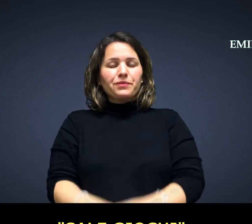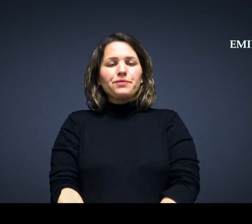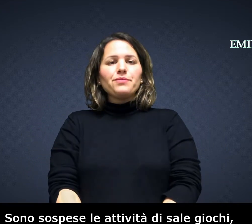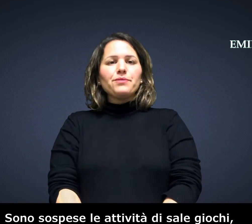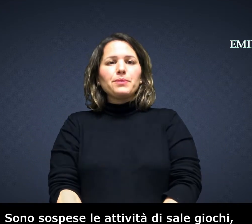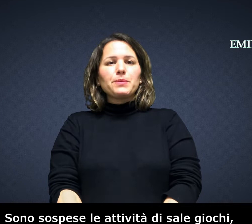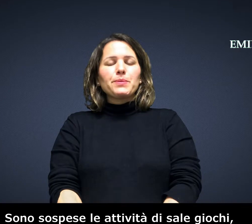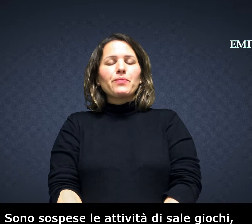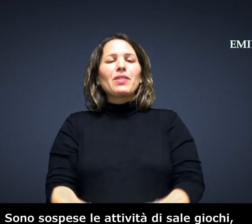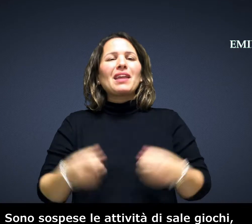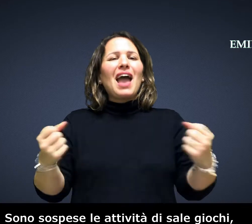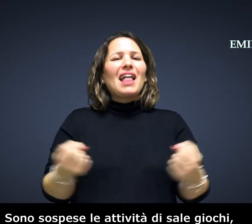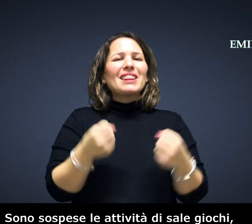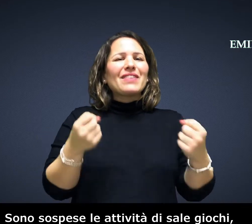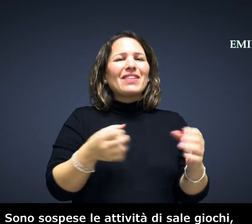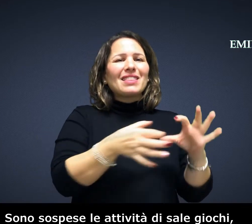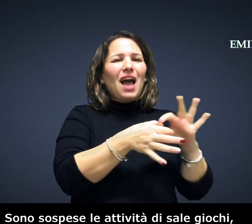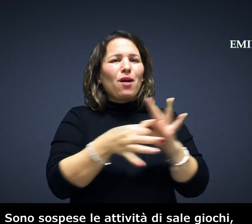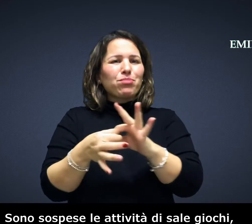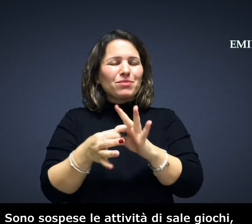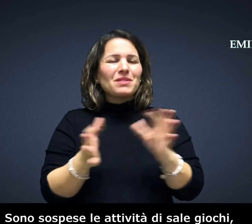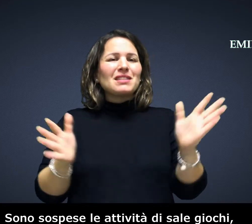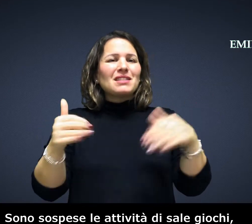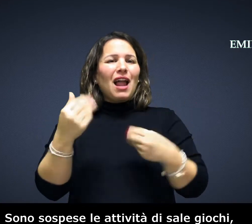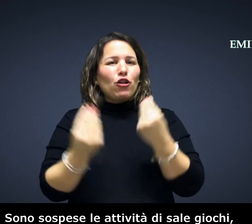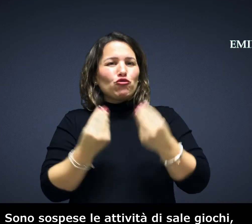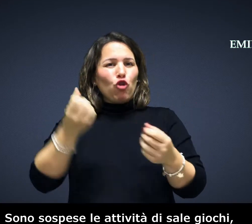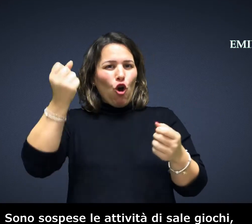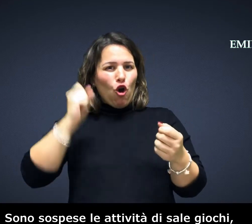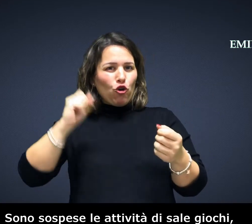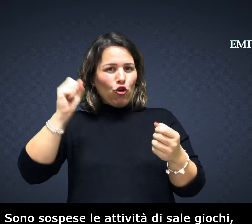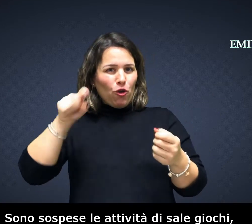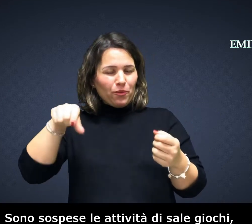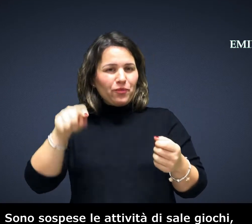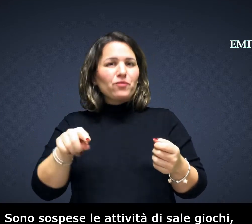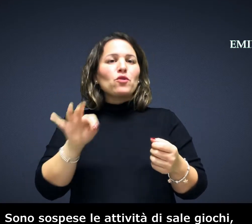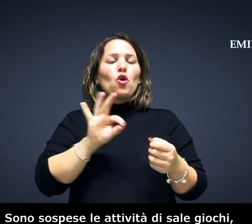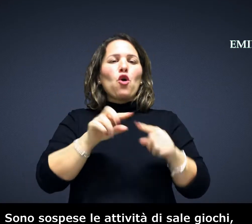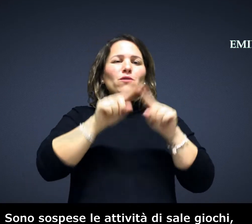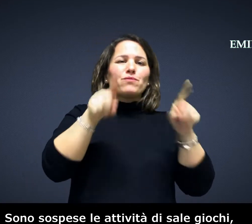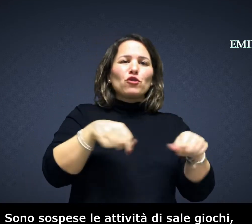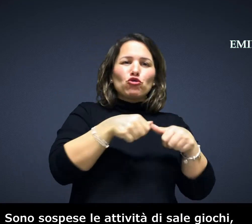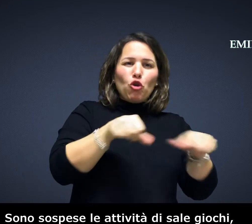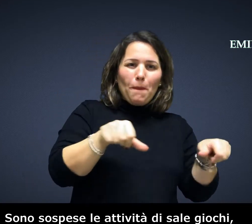Sale giochi. Sono sospese le attività di sale giochi, sale scommesse, sale bingo e casinò.